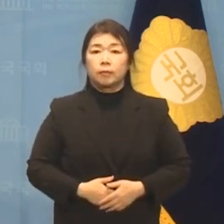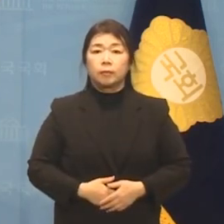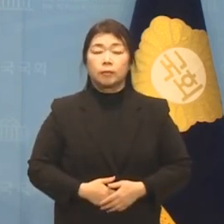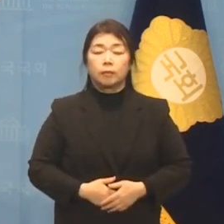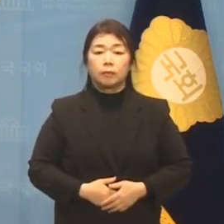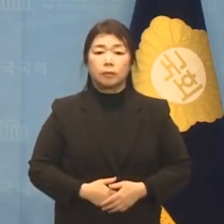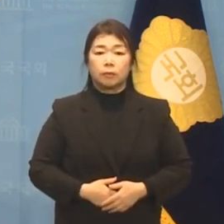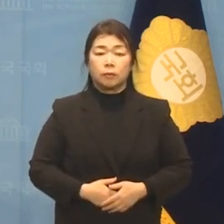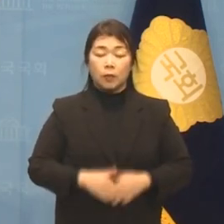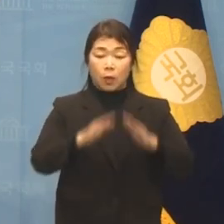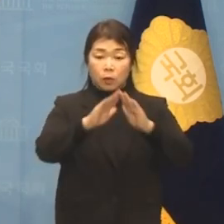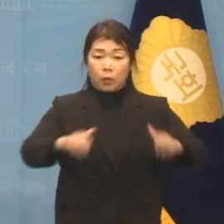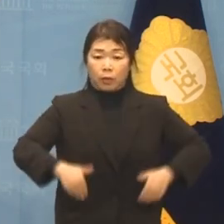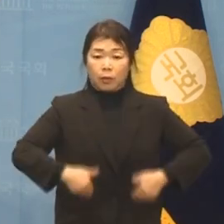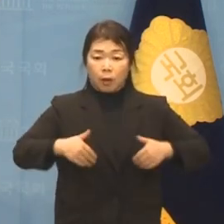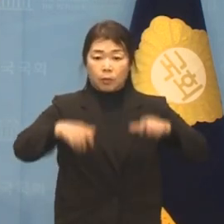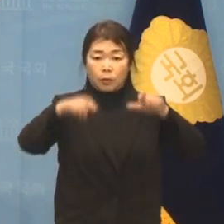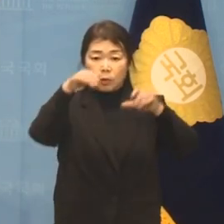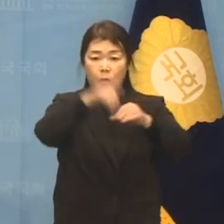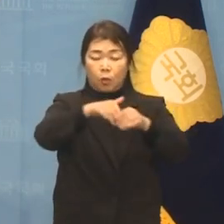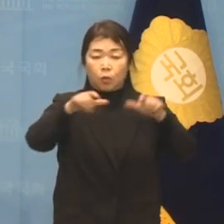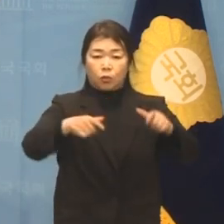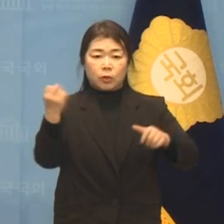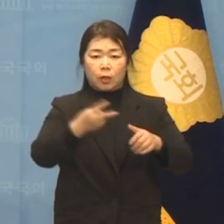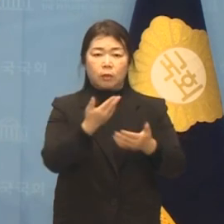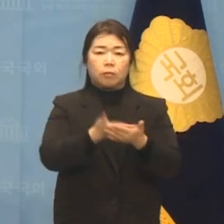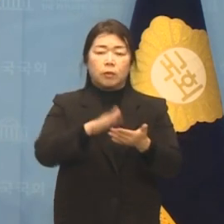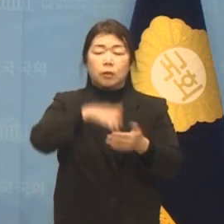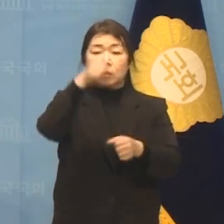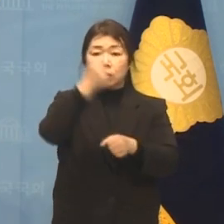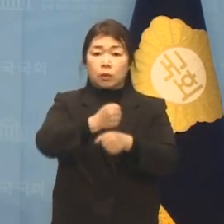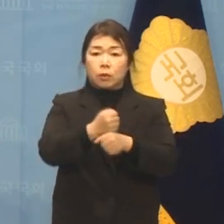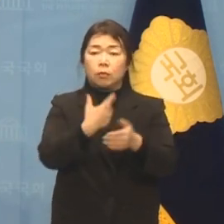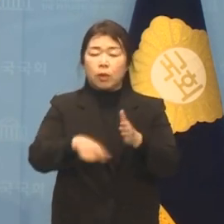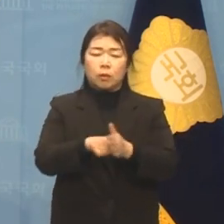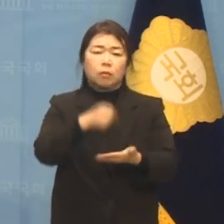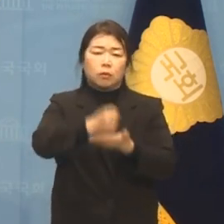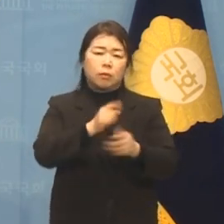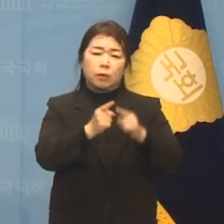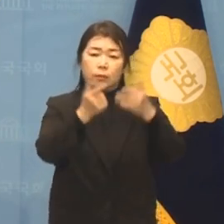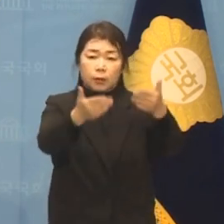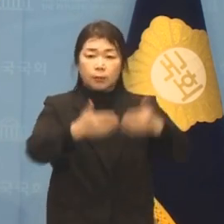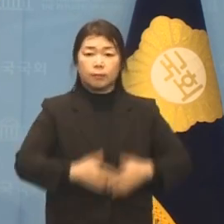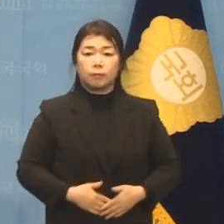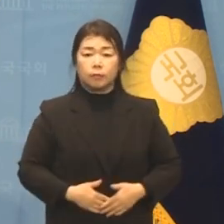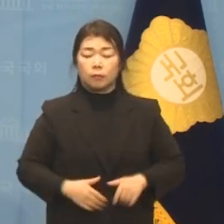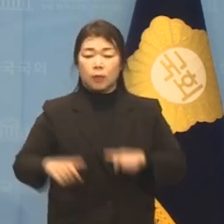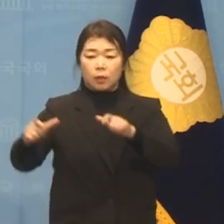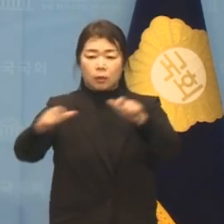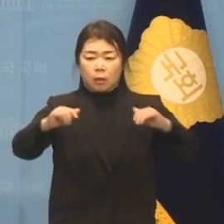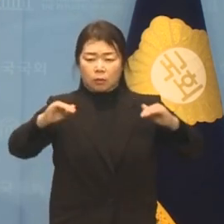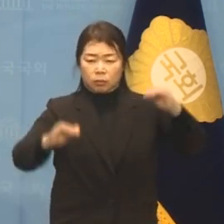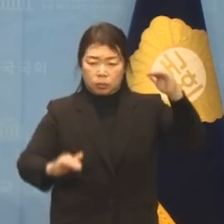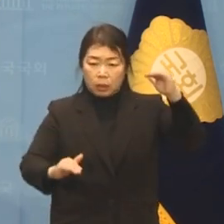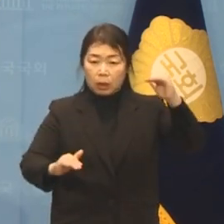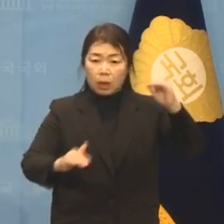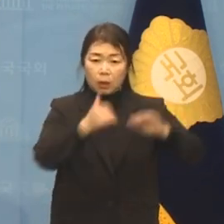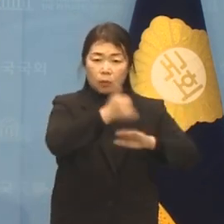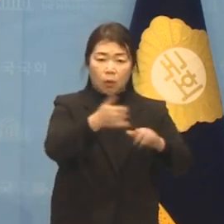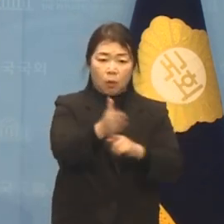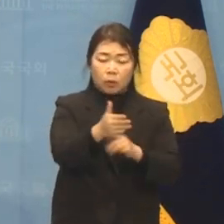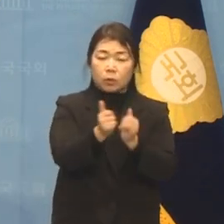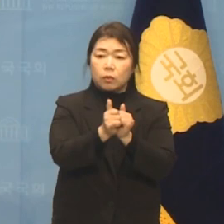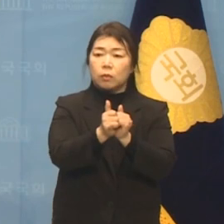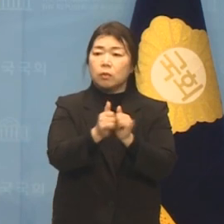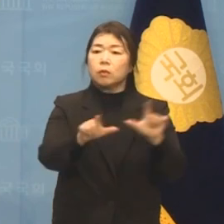전남 선거구 재획정을 위한 호소문. 지역 간 불균형과 농어촌 지역의